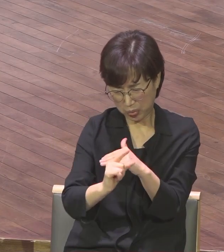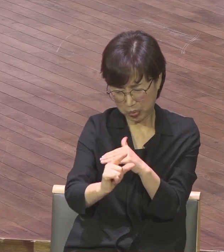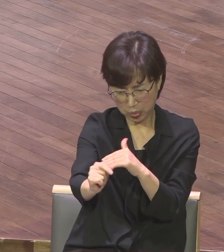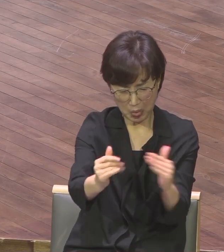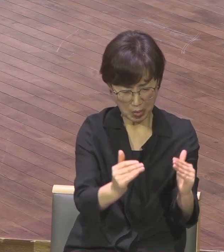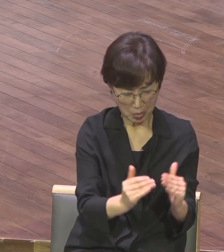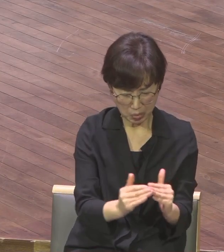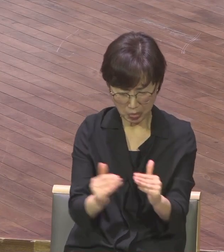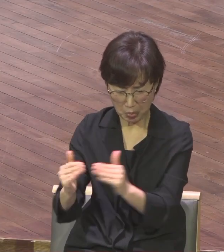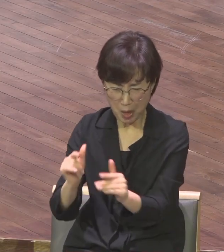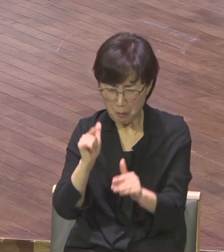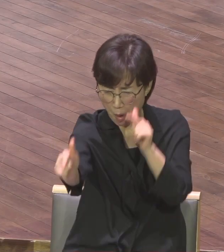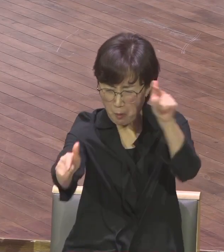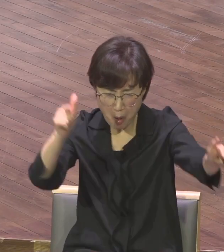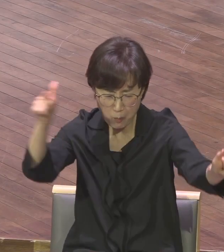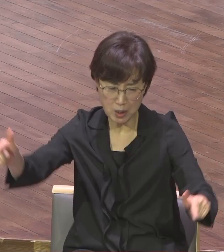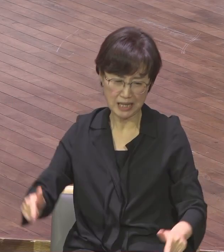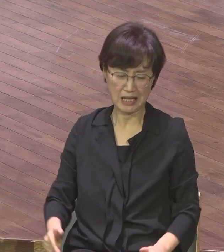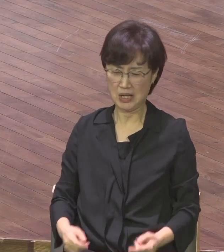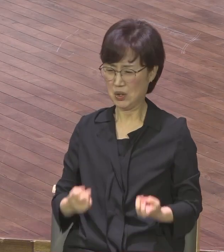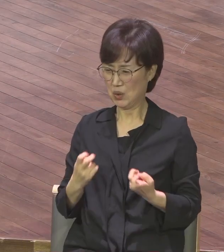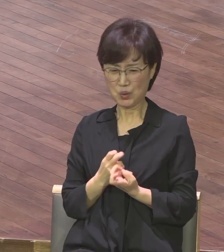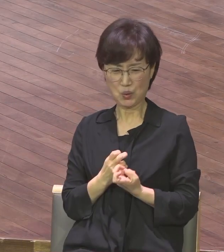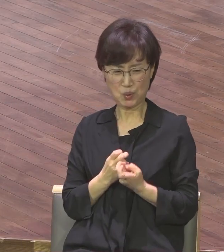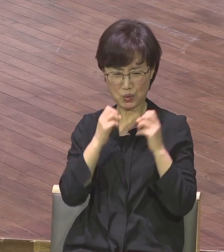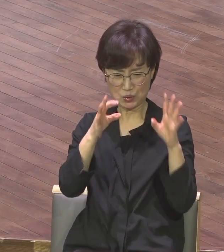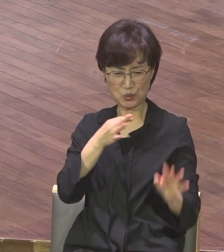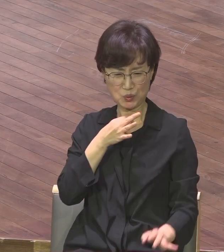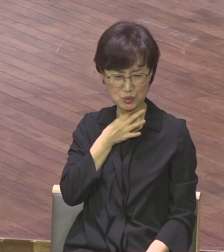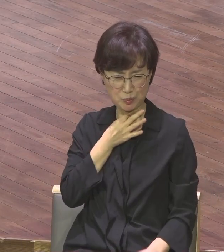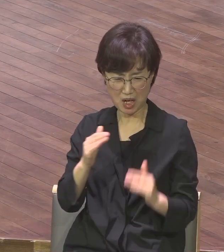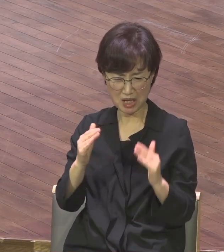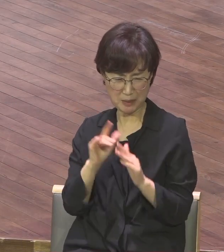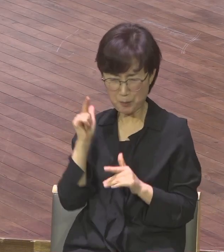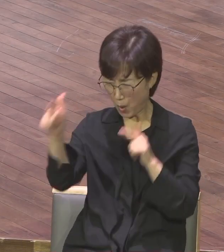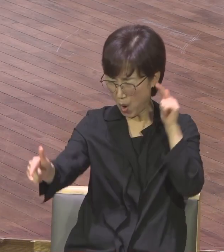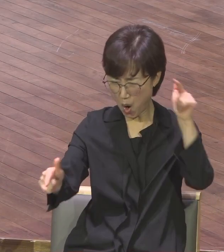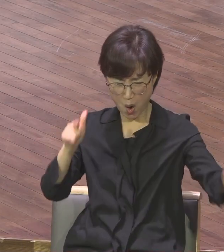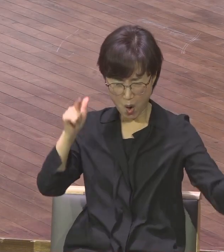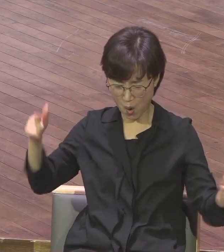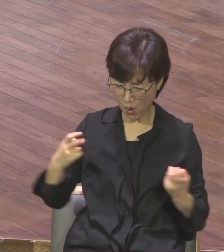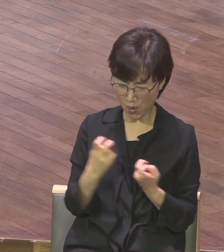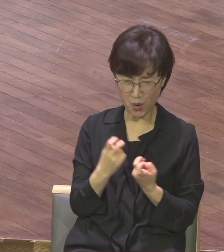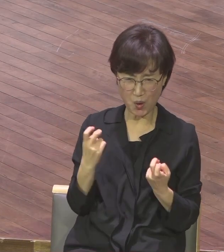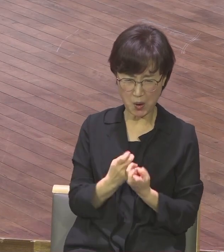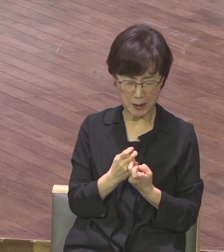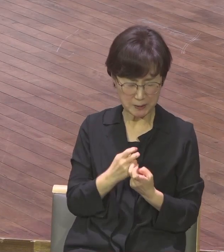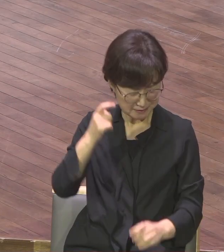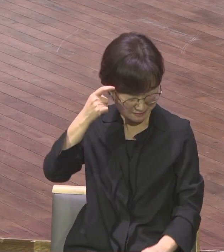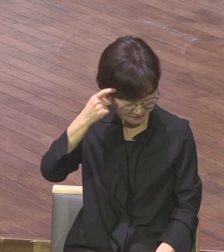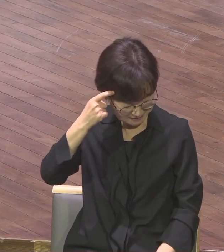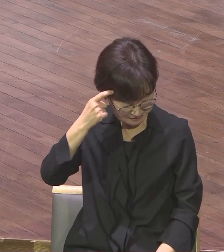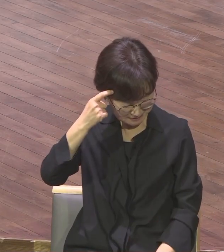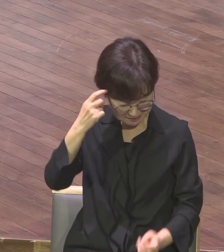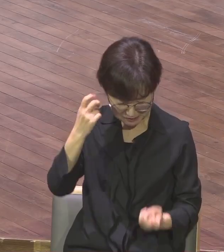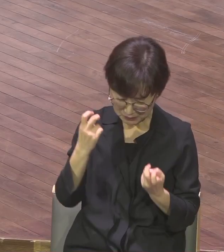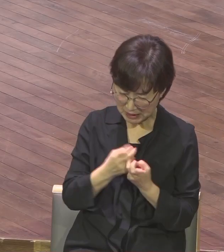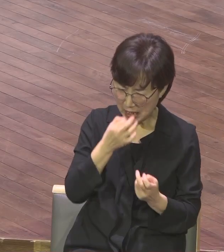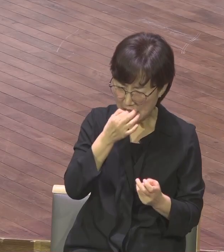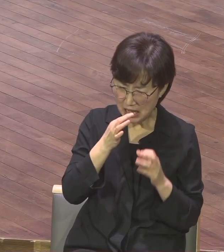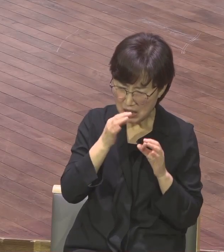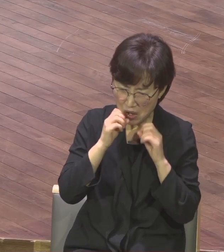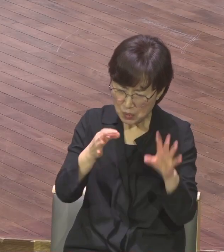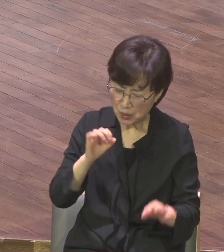이 최건능 목사님이 이거 전도를 해야 되겠는데 너무 집이 다들 멀고 하니까 복음 전하기가 너무 힘들단